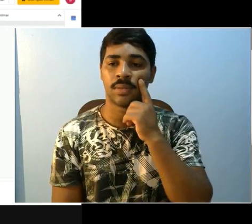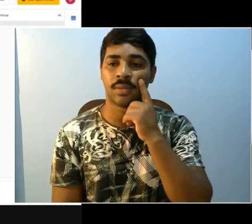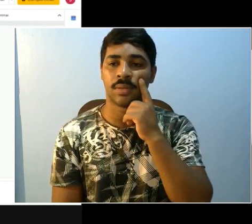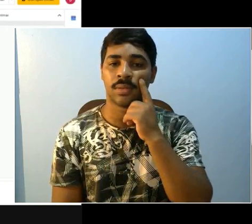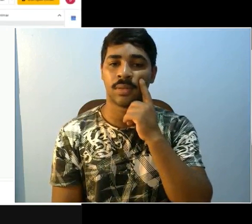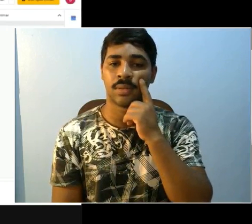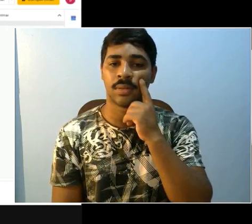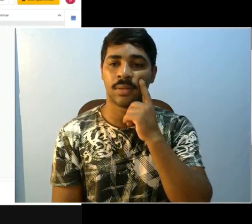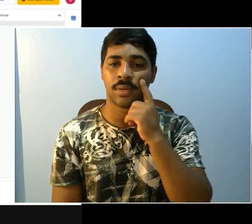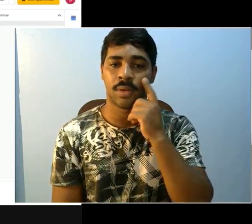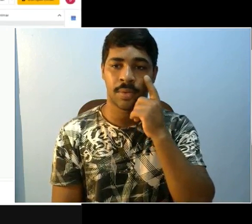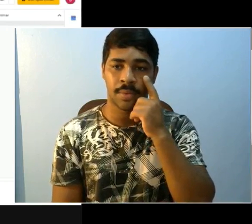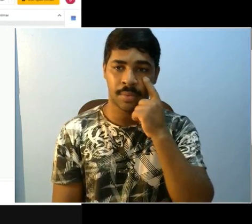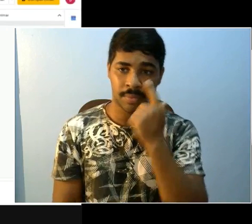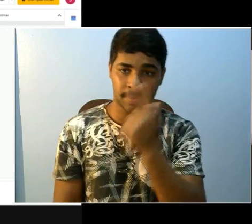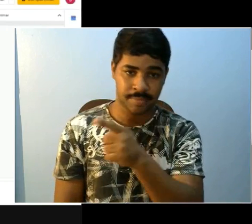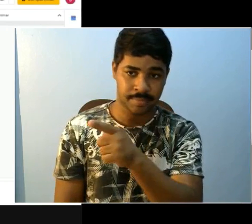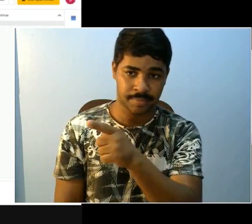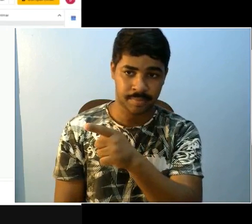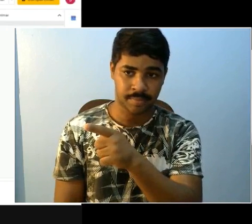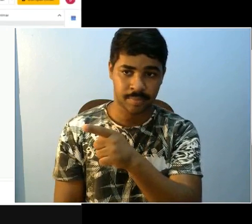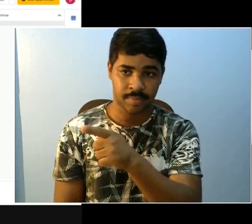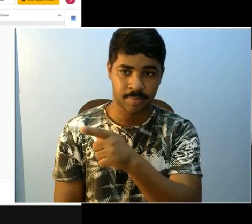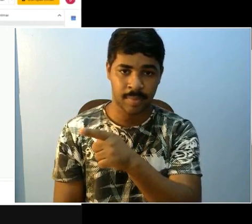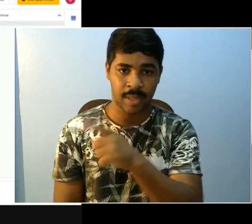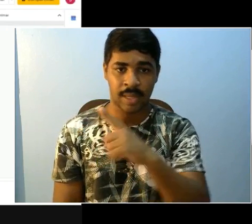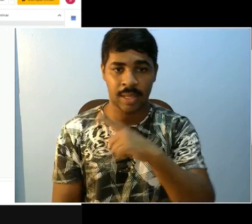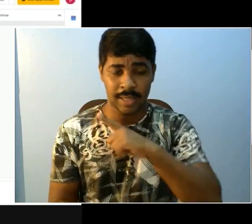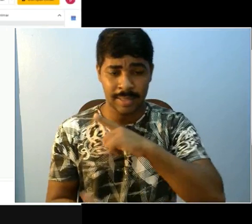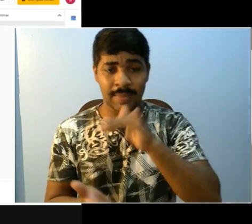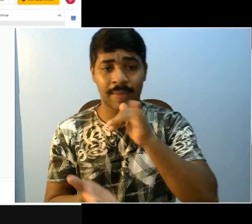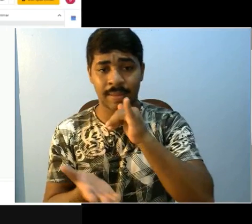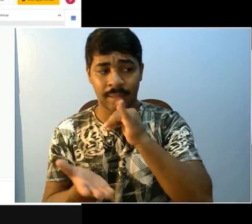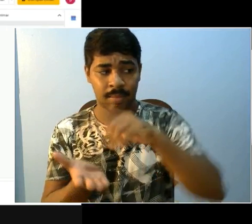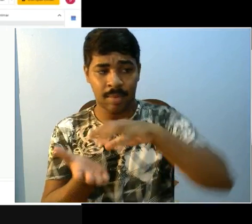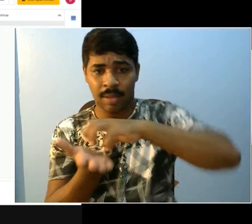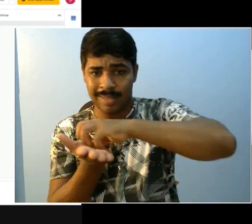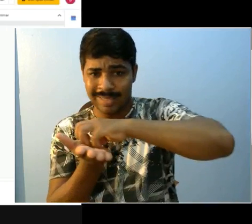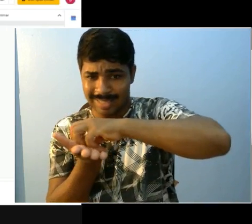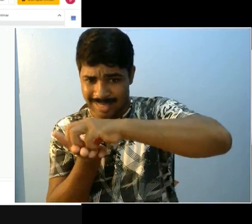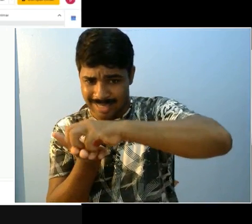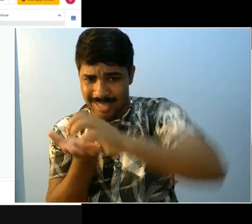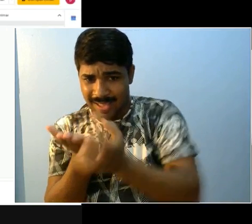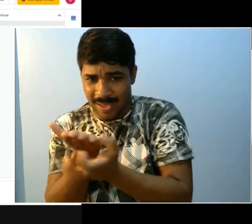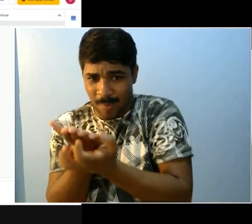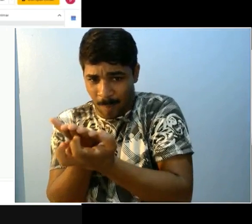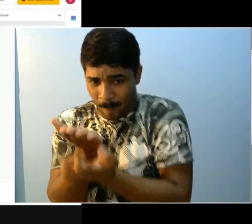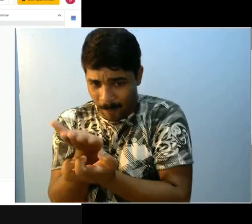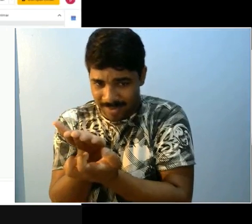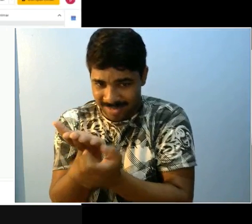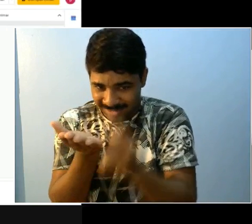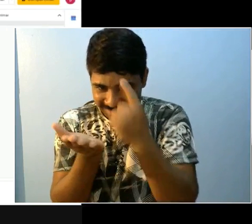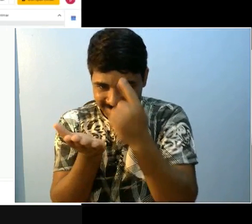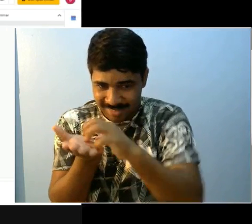existe a força de atrito estático máximo,